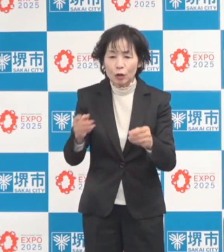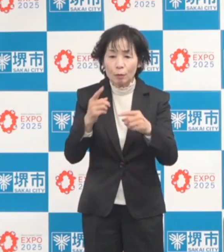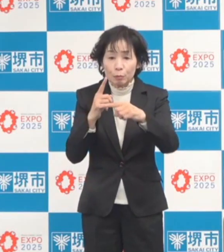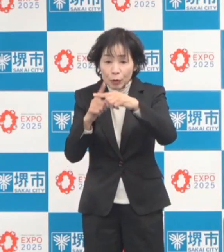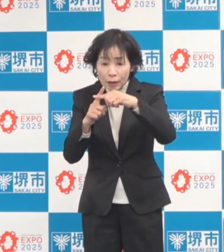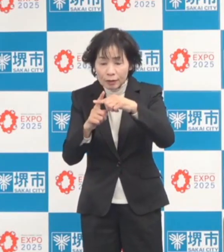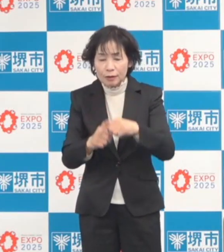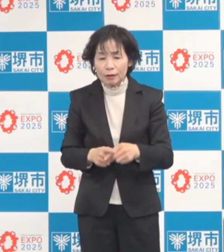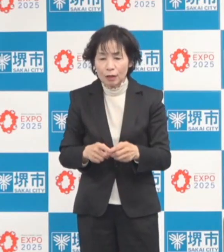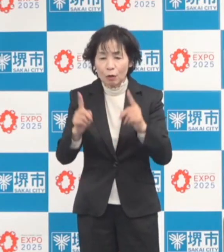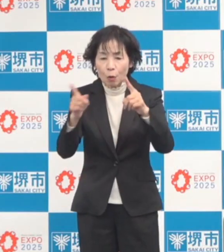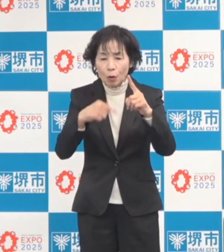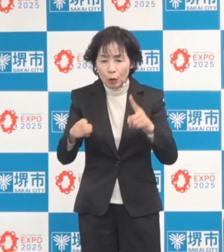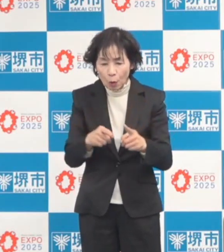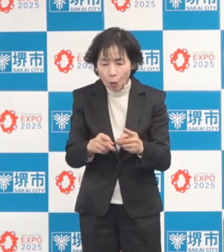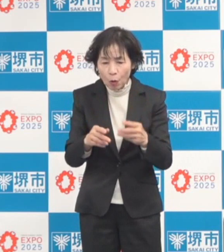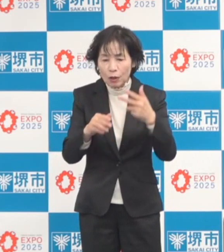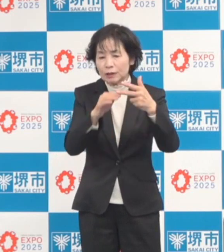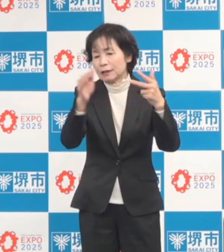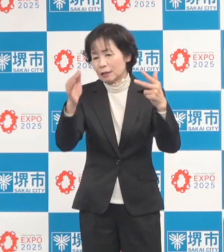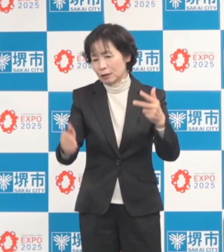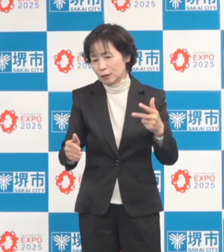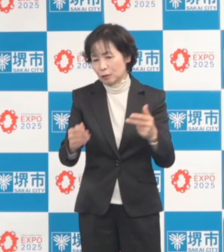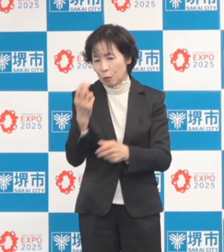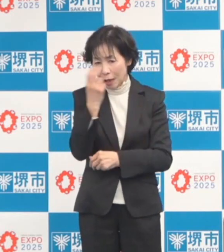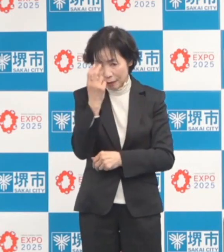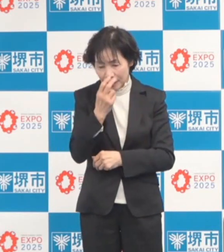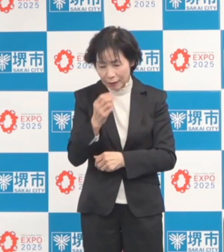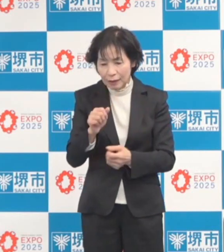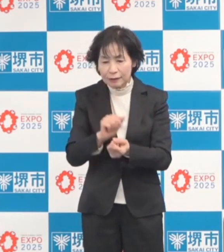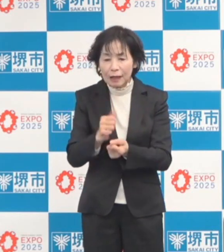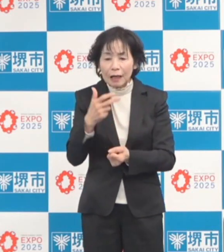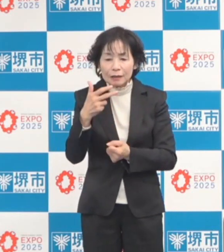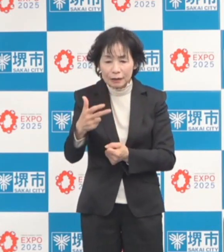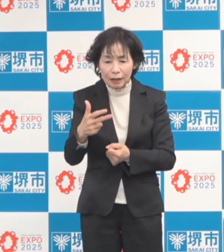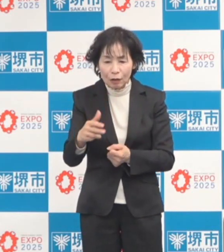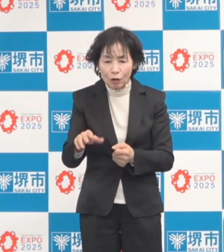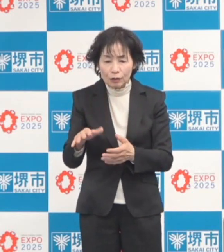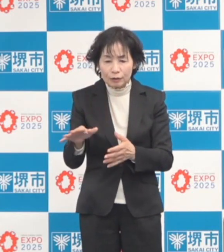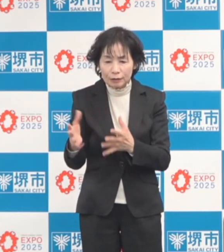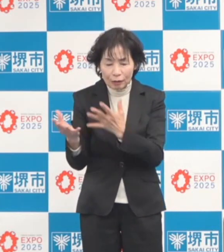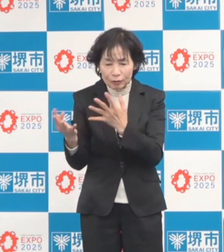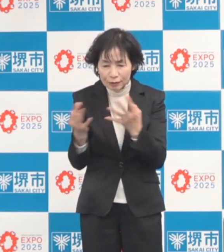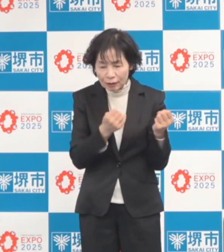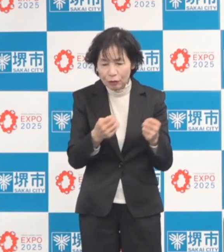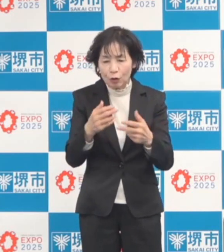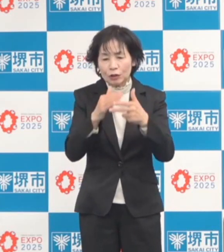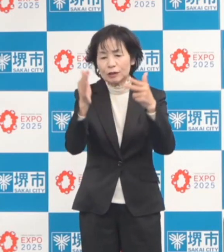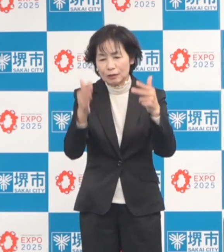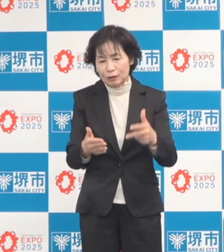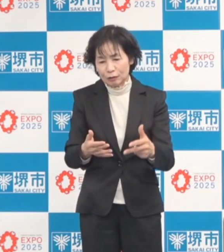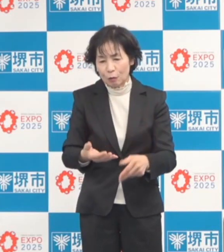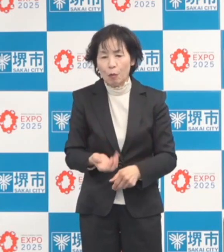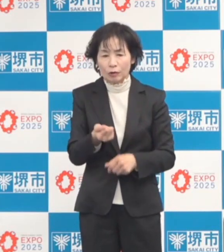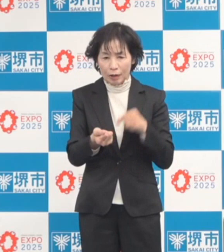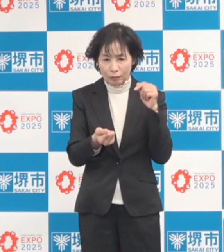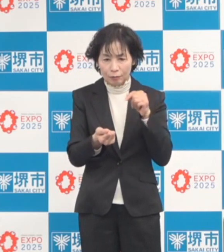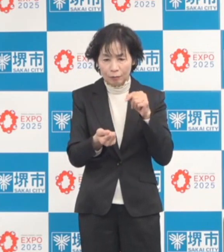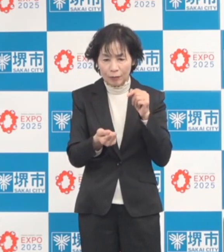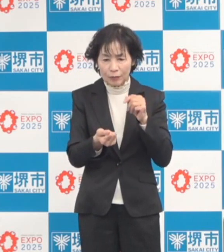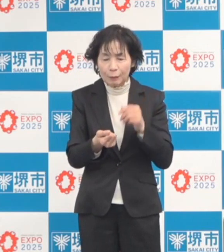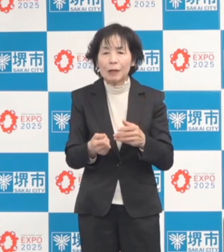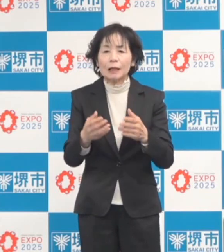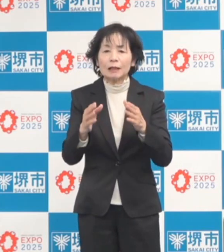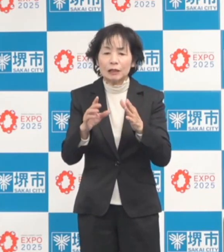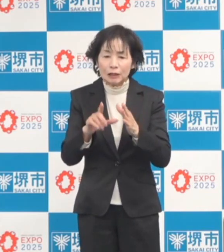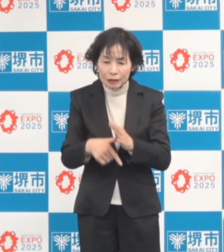施設の管理につきましても堺市が多くの公共施設を保有をしておりますが、時代の変化とともにこ